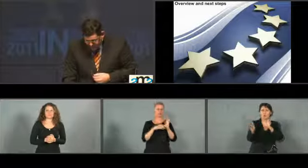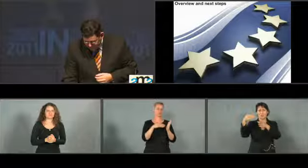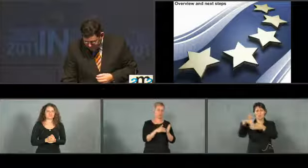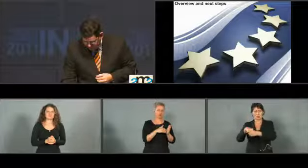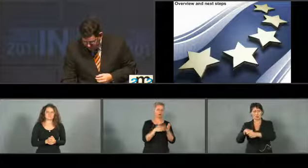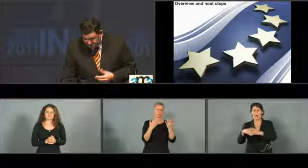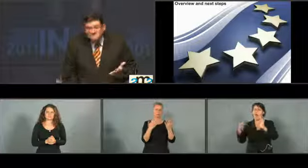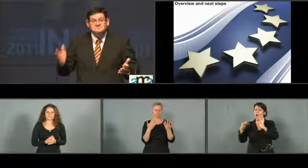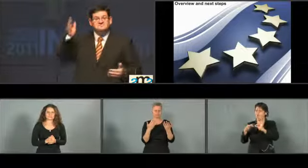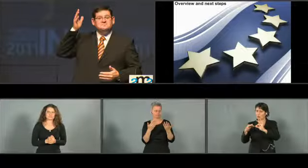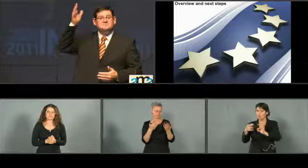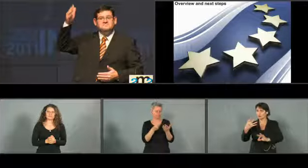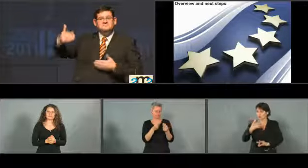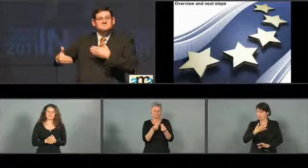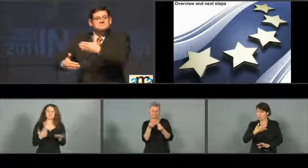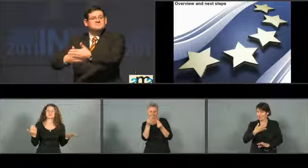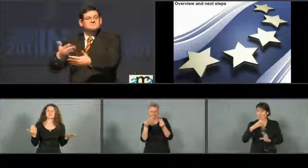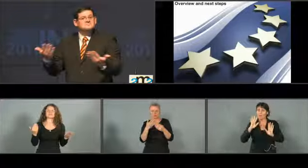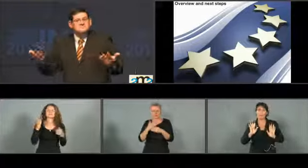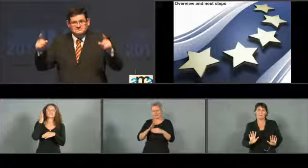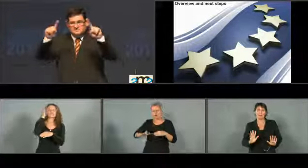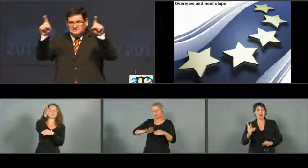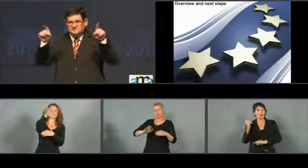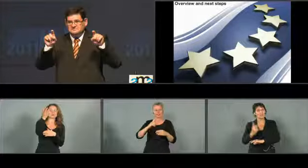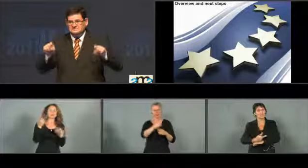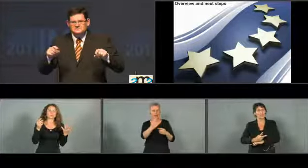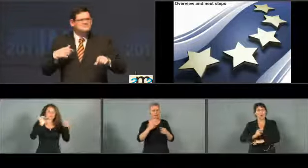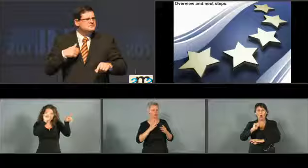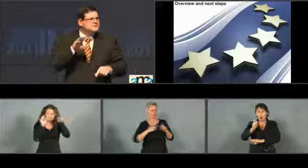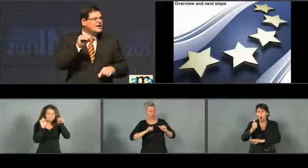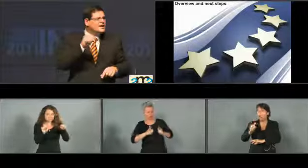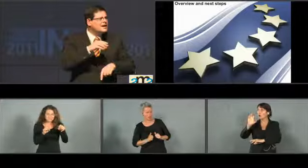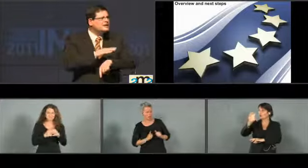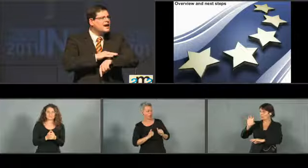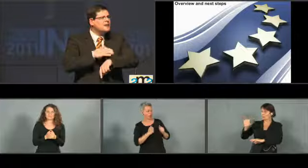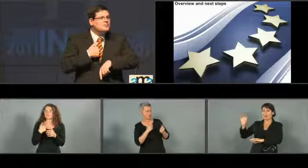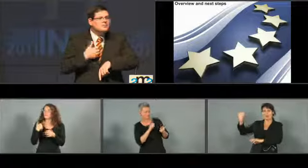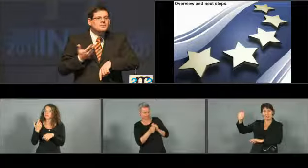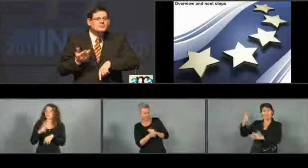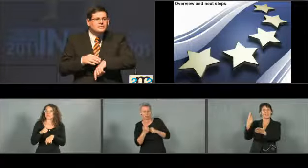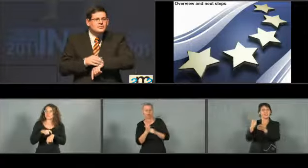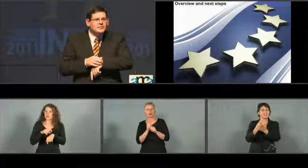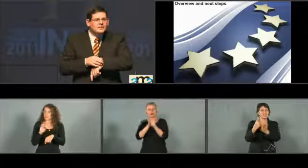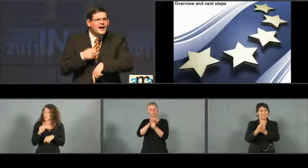à éviter ces discriminations, à concrètement arriver à pratiquement faire que ces articles aient